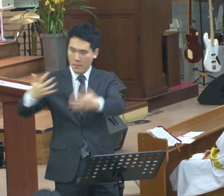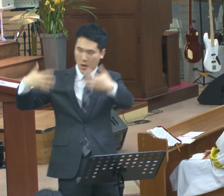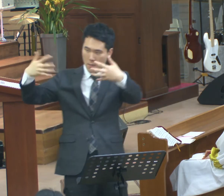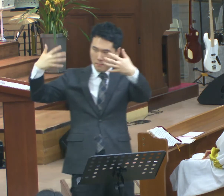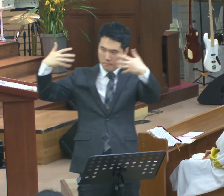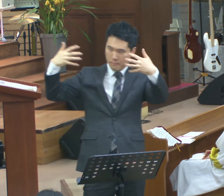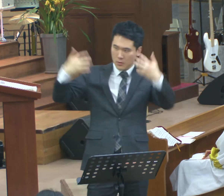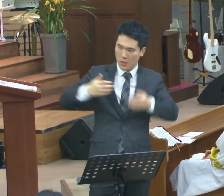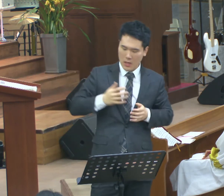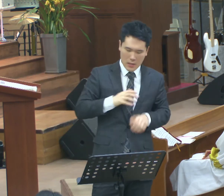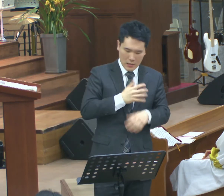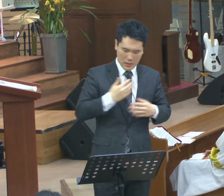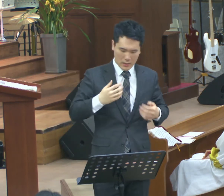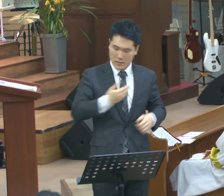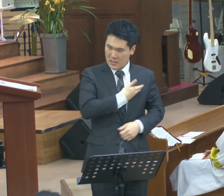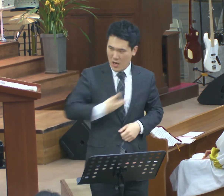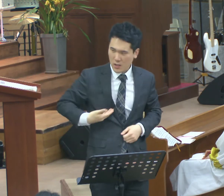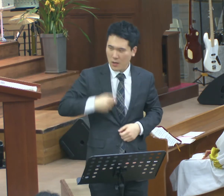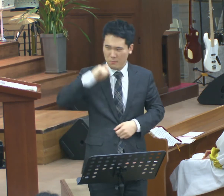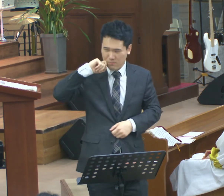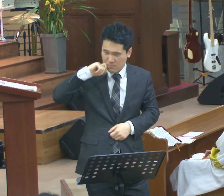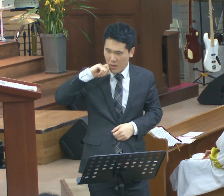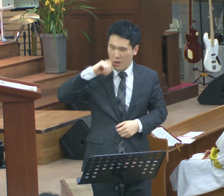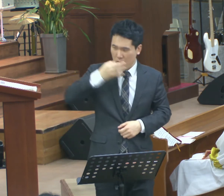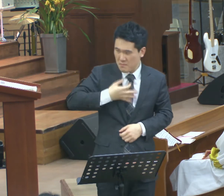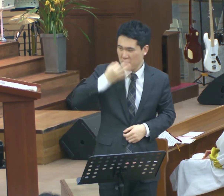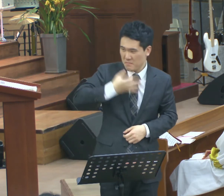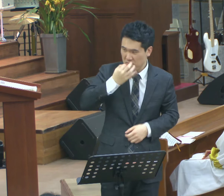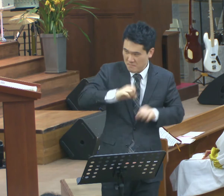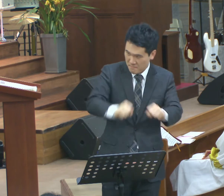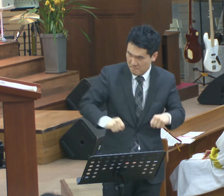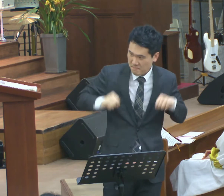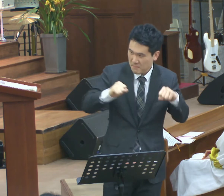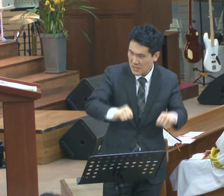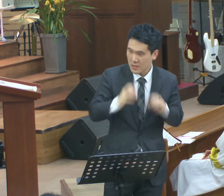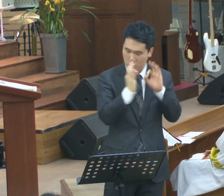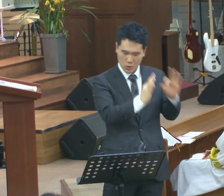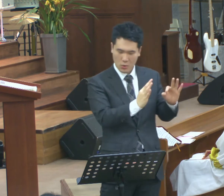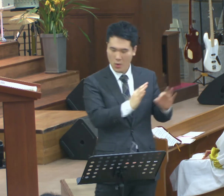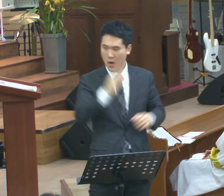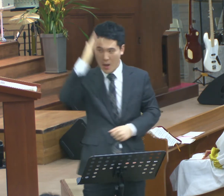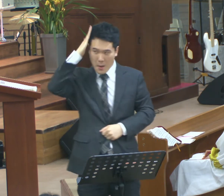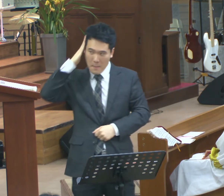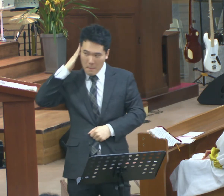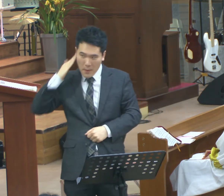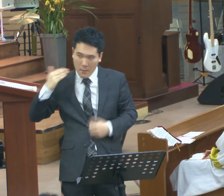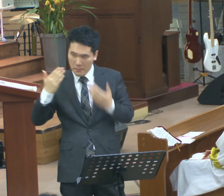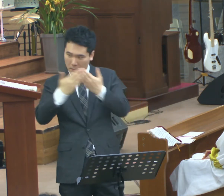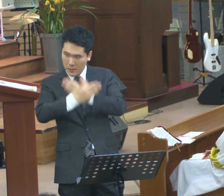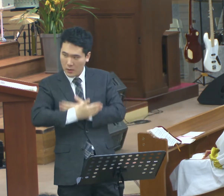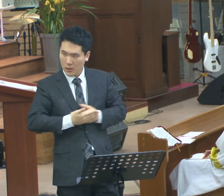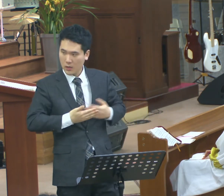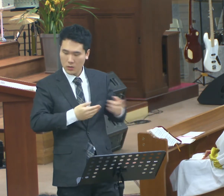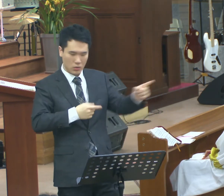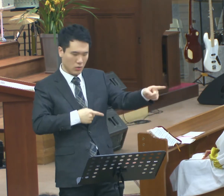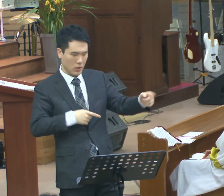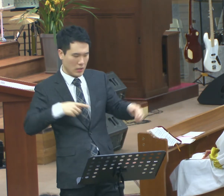보시고 밤 사경쯤에 바다 위로 걸어서 그들에게 오사 지나가려고 하시매 그랬어요.